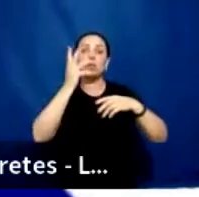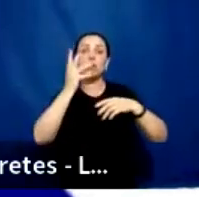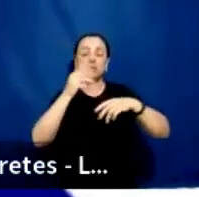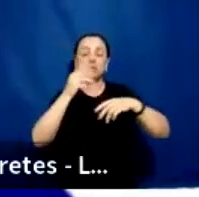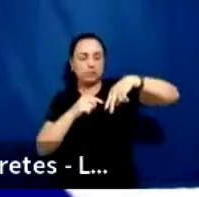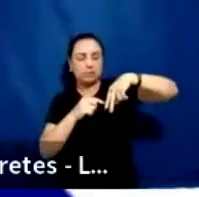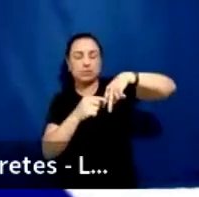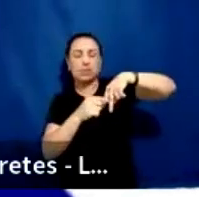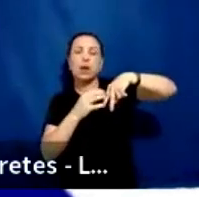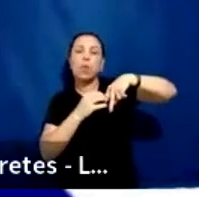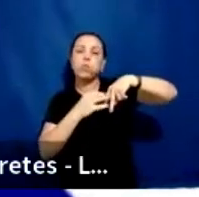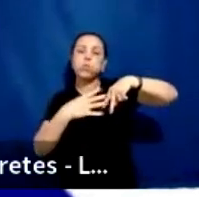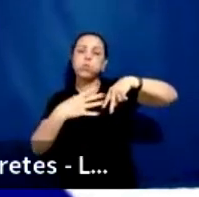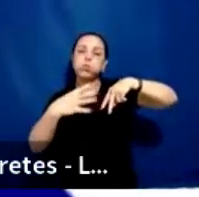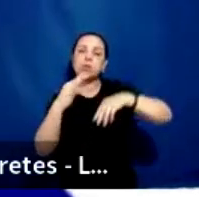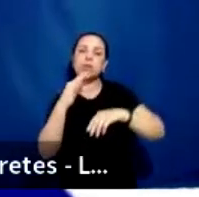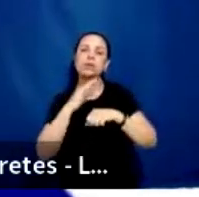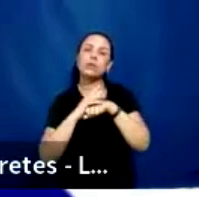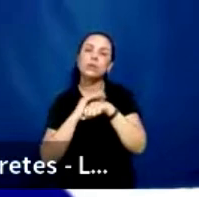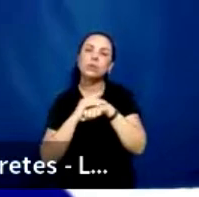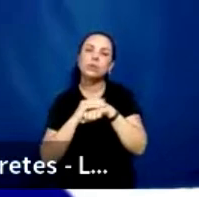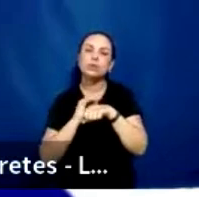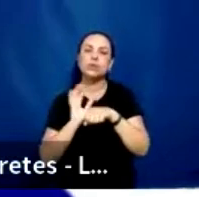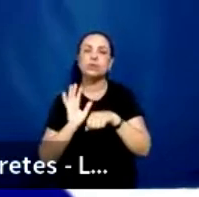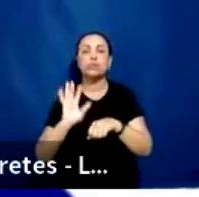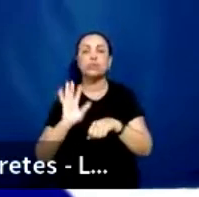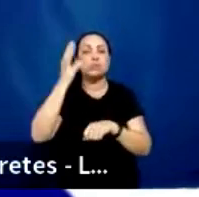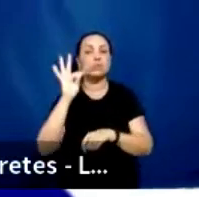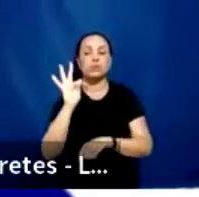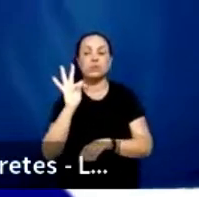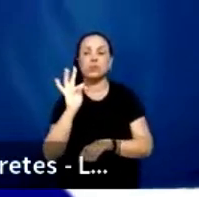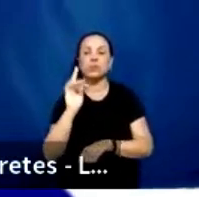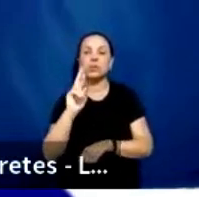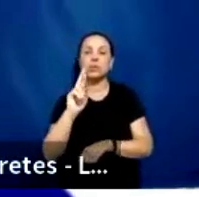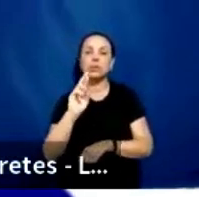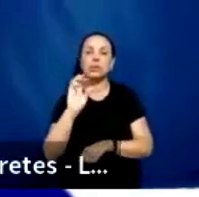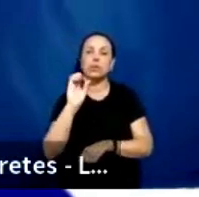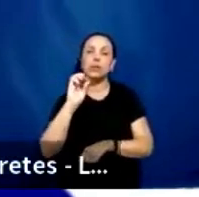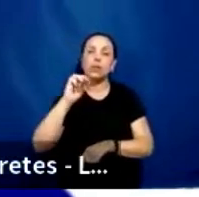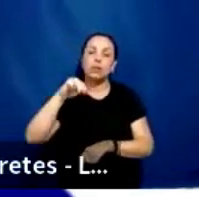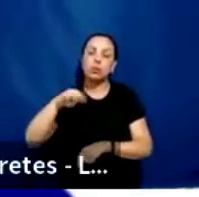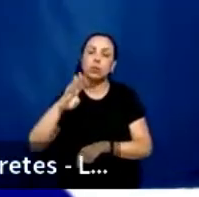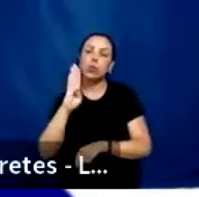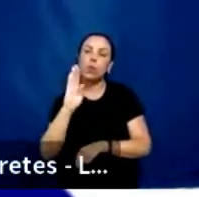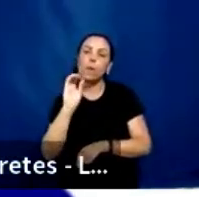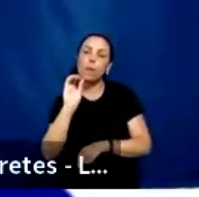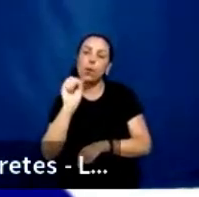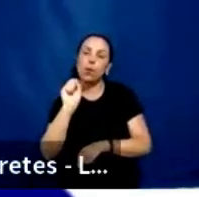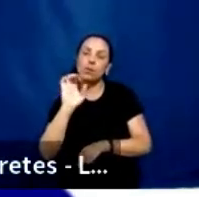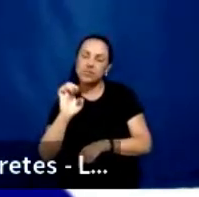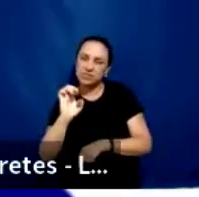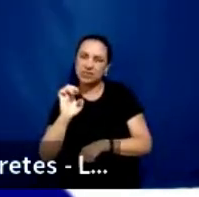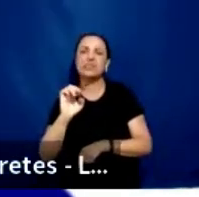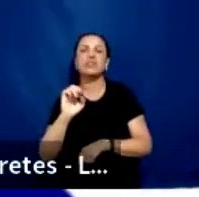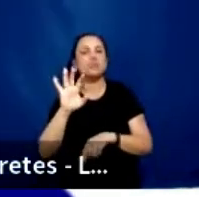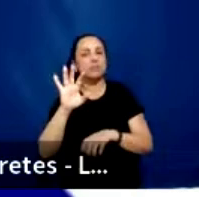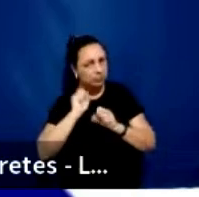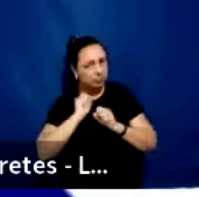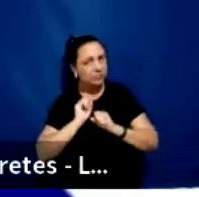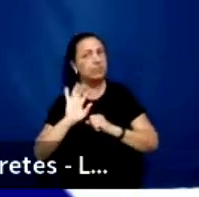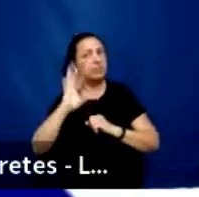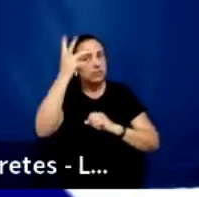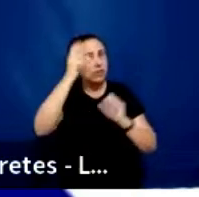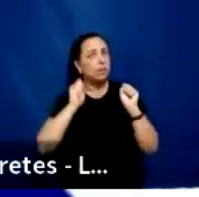hipertrofia e longevidade saudável, nutrição funcional e esportiva.